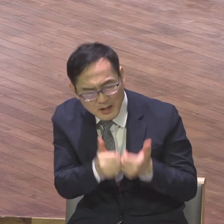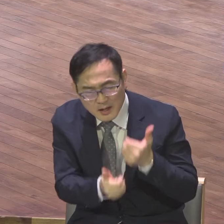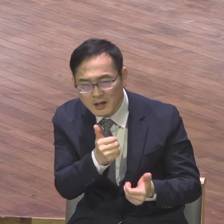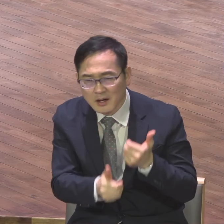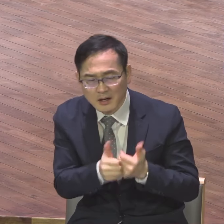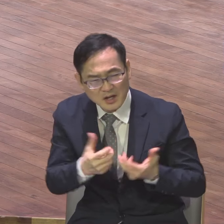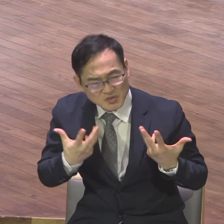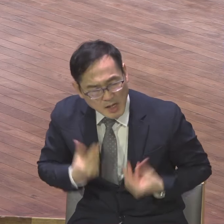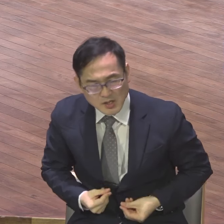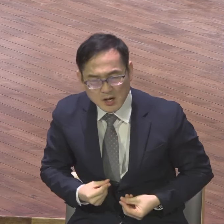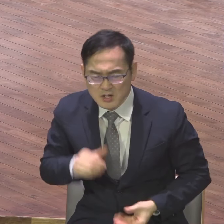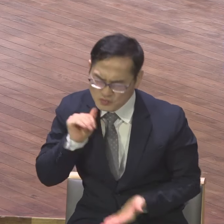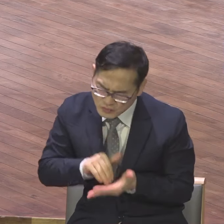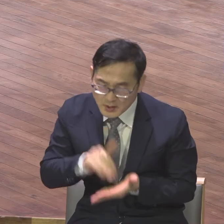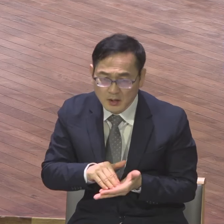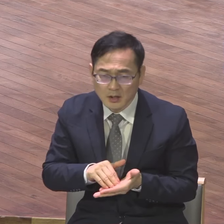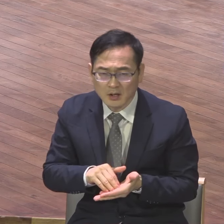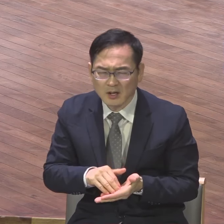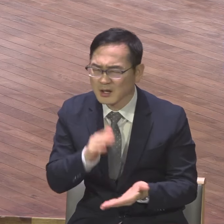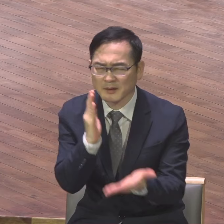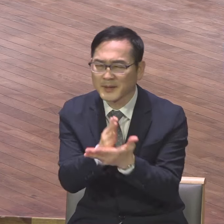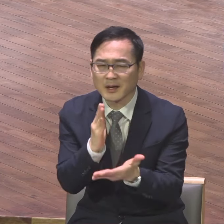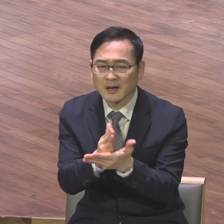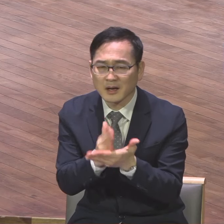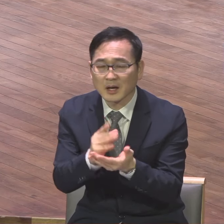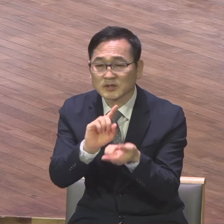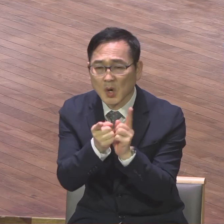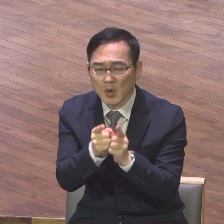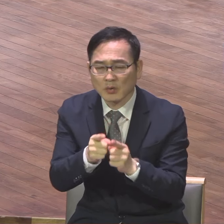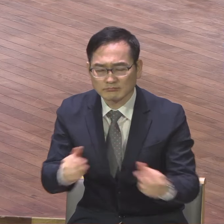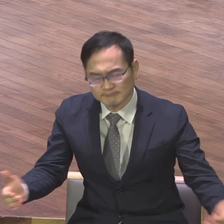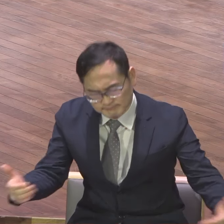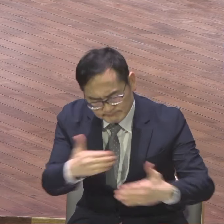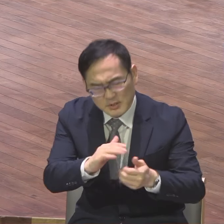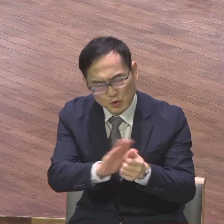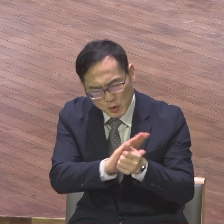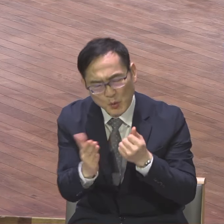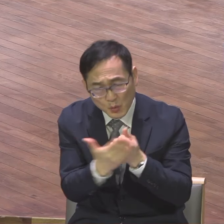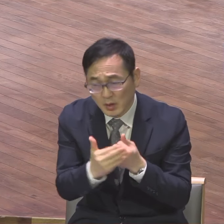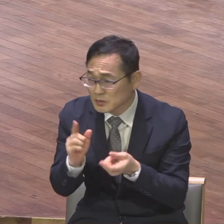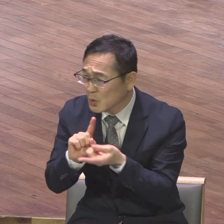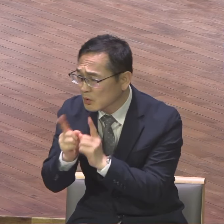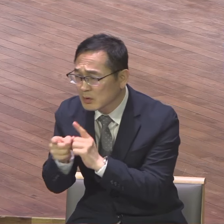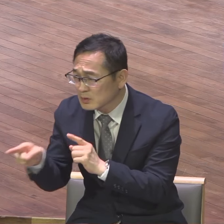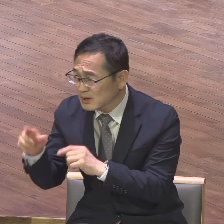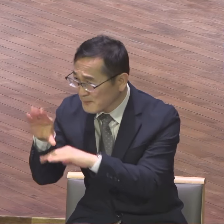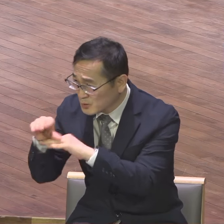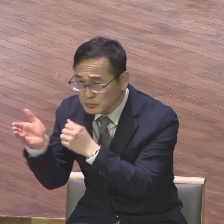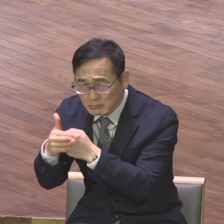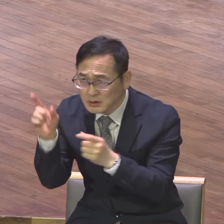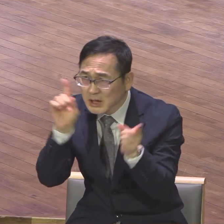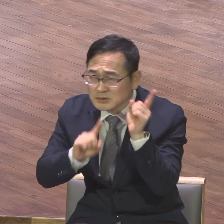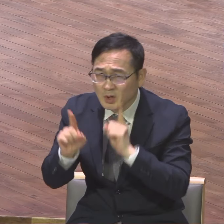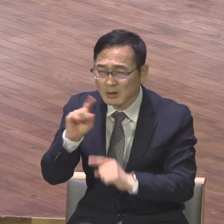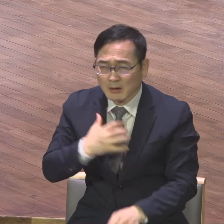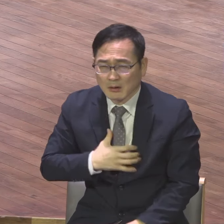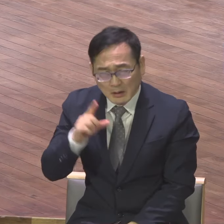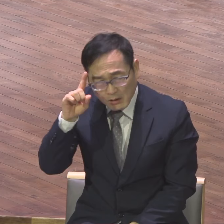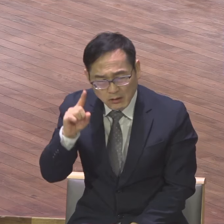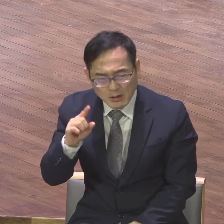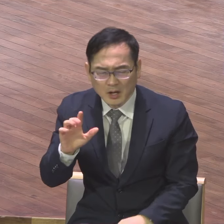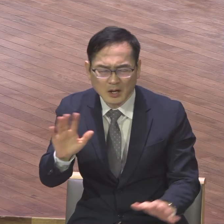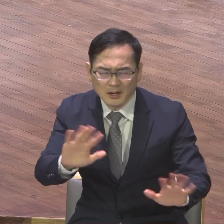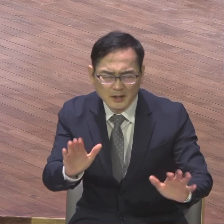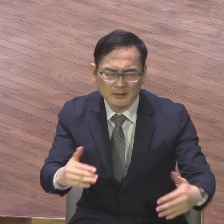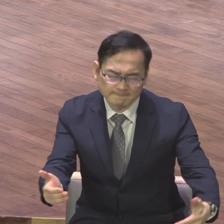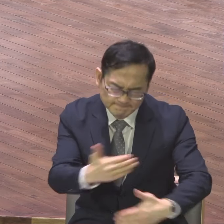낙심하고 좌절하고 시험들 것이 아니라 그렇게 서로 위로하고 격려하고 치유하고 사랑하는 시간입니다.